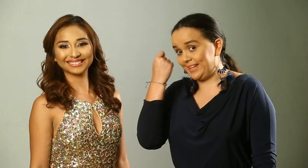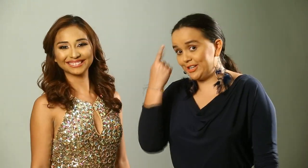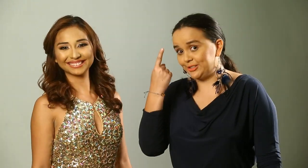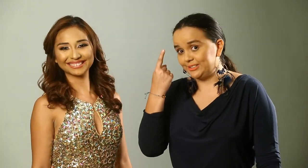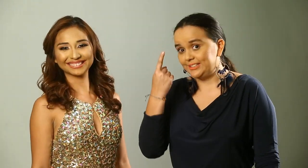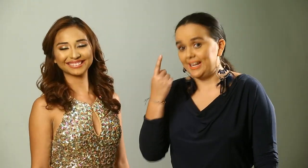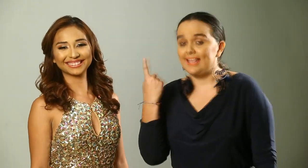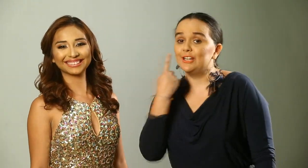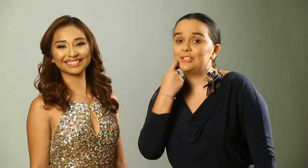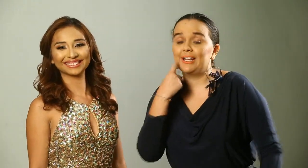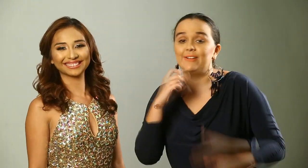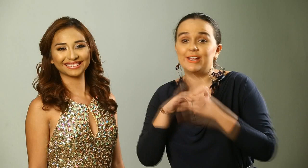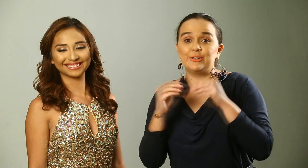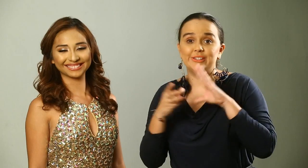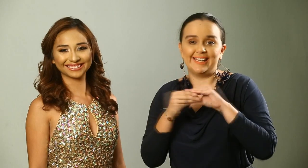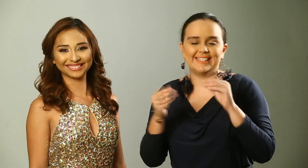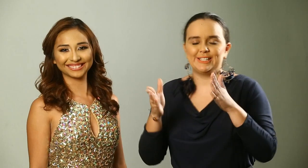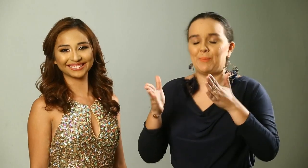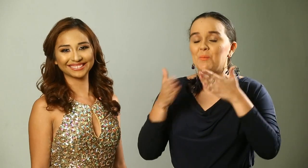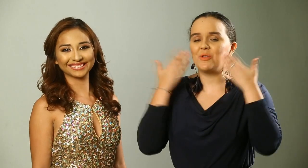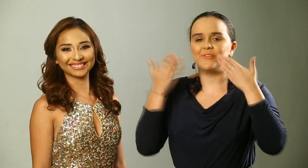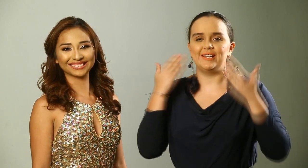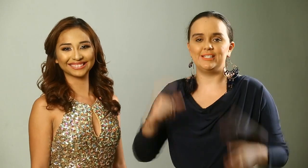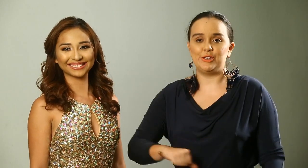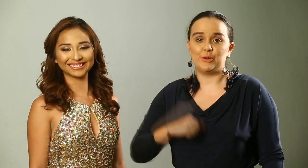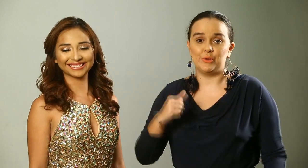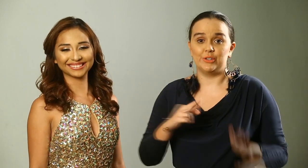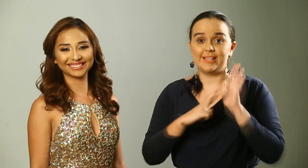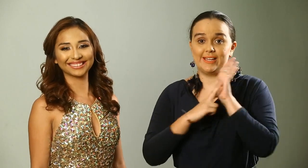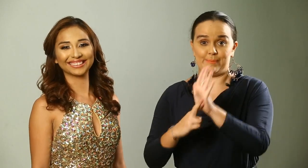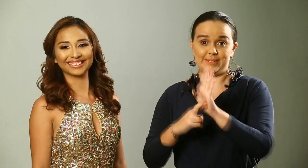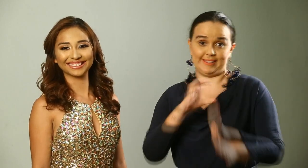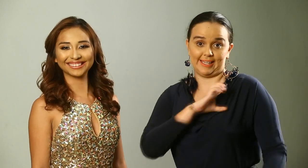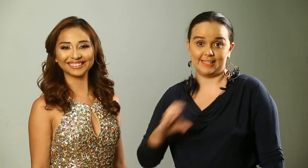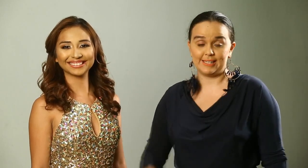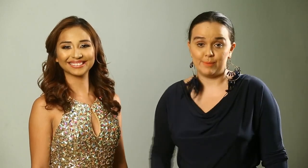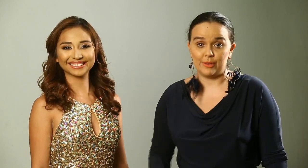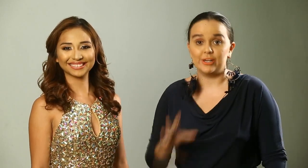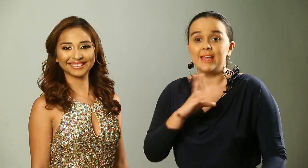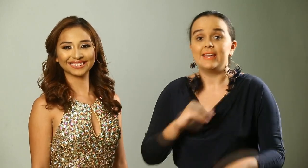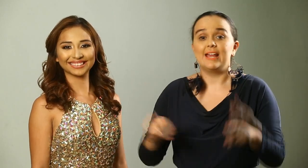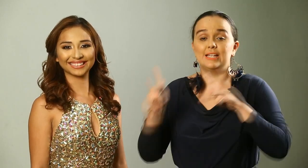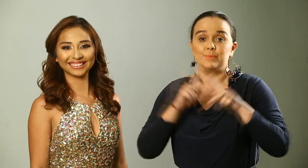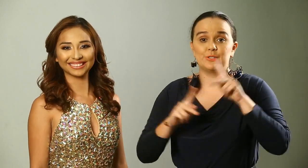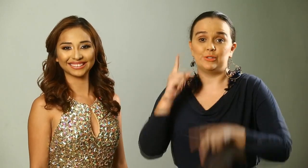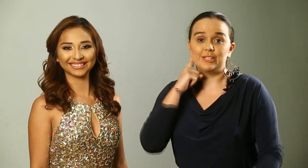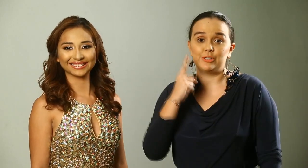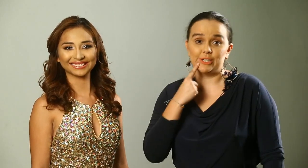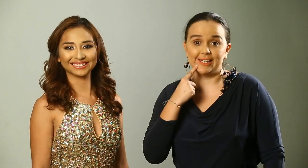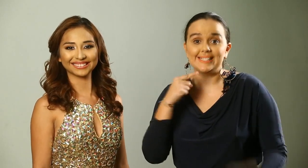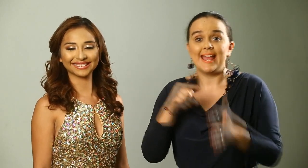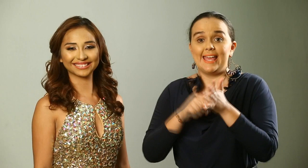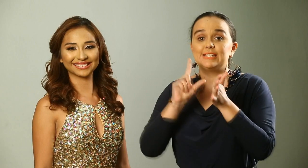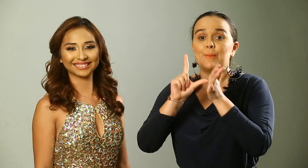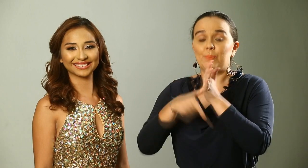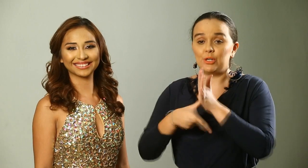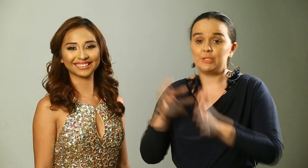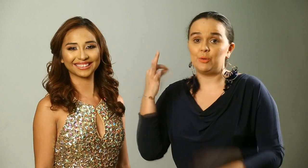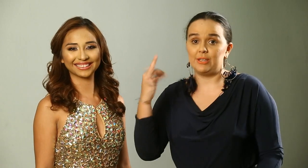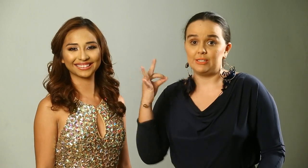¿Comprendieron? Ella nos acaba de contar que está muy feliz y orgullosa de representar a El Salvador y a las personas sordas este próximo